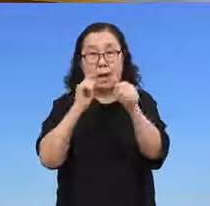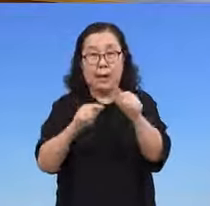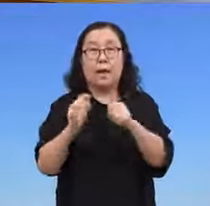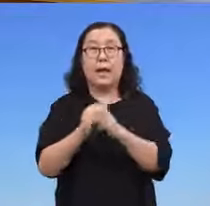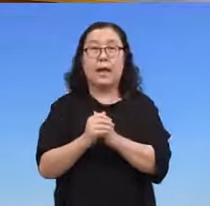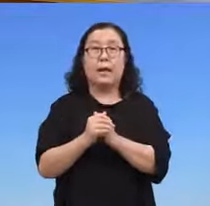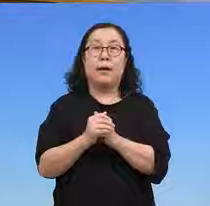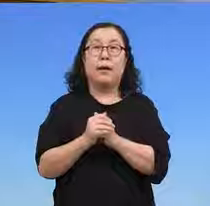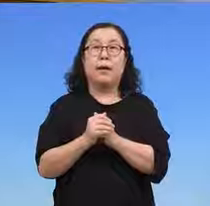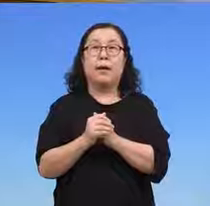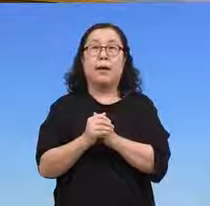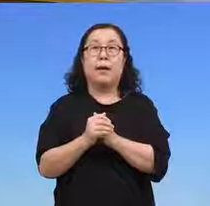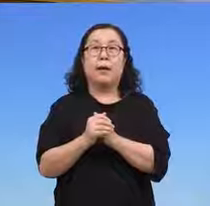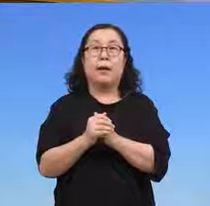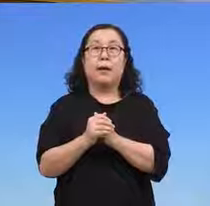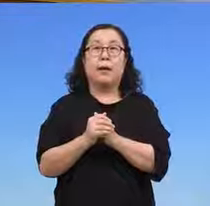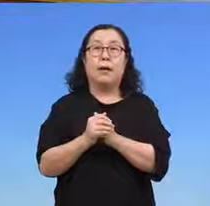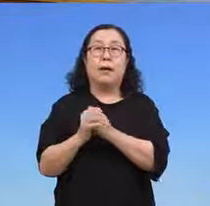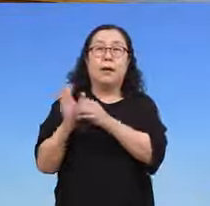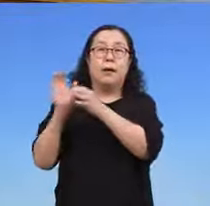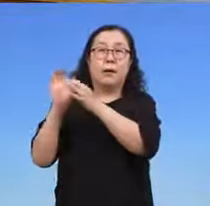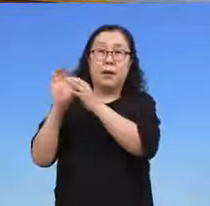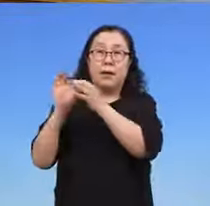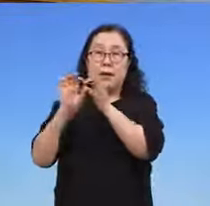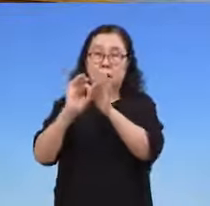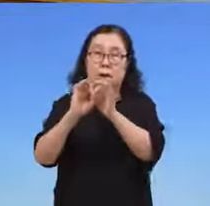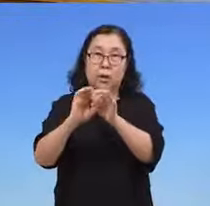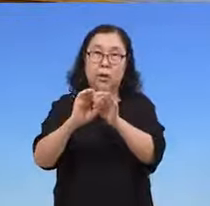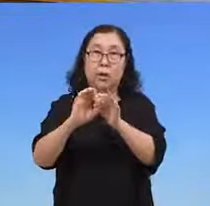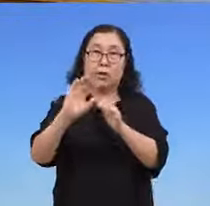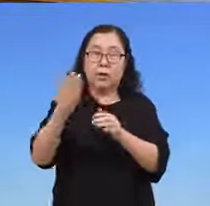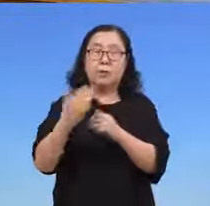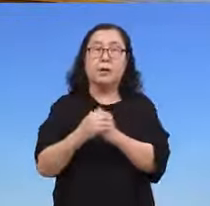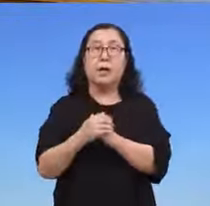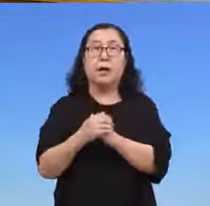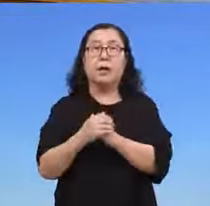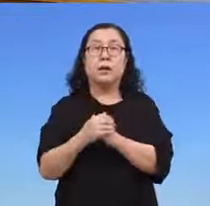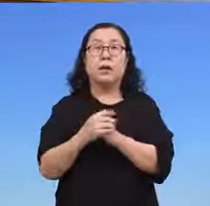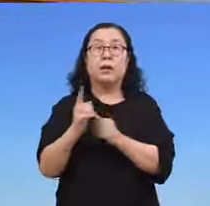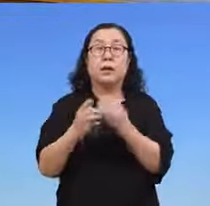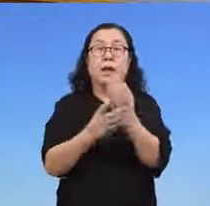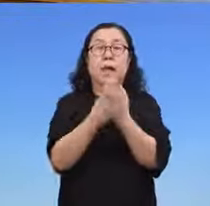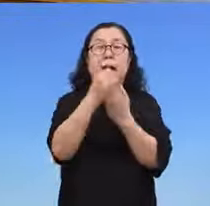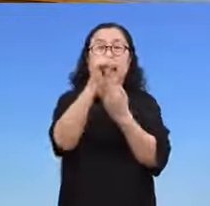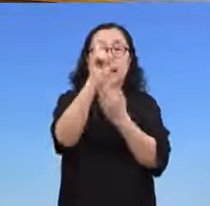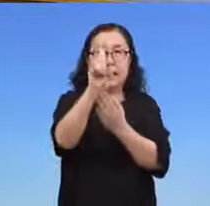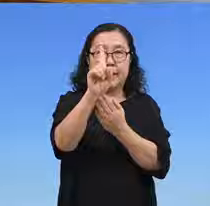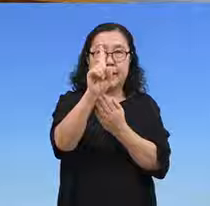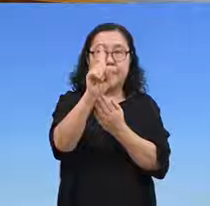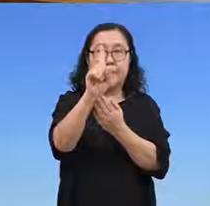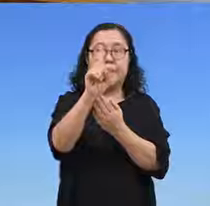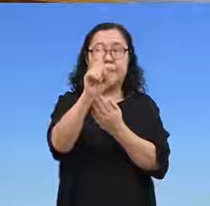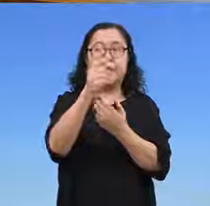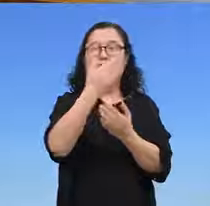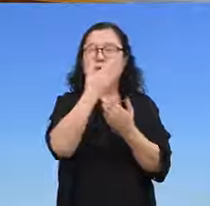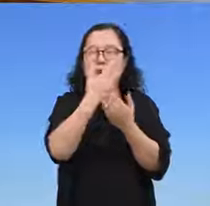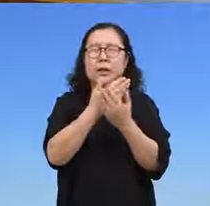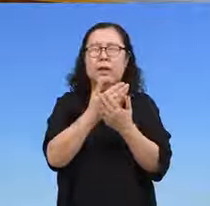여러 성도를 위하여 구하라로 그렇게 연결이 된다 말씀드렸는데, 이거는요 결국은 하나됨의 문제라는, 하나됨.